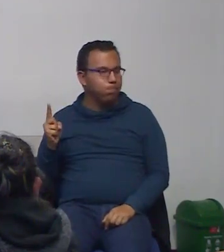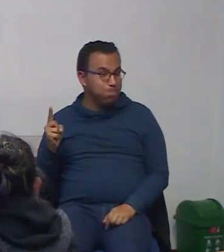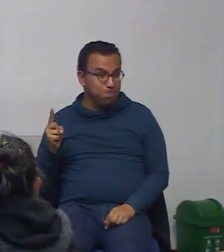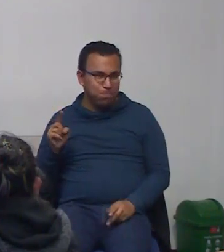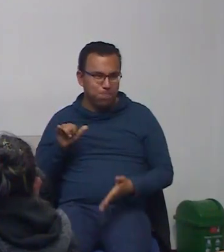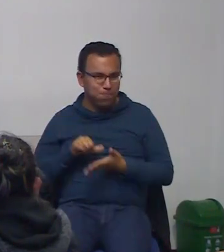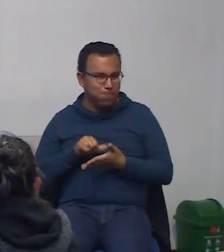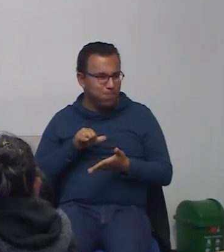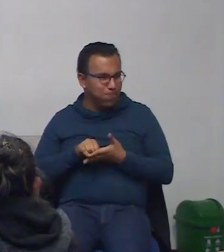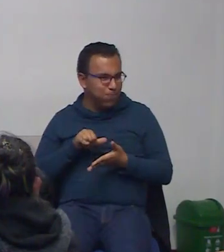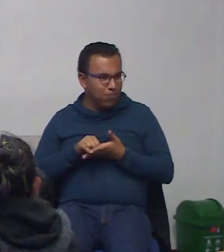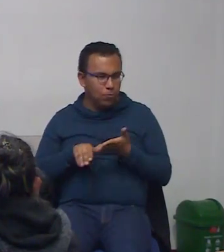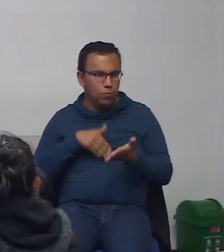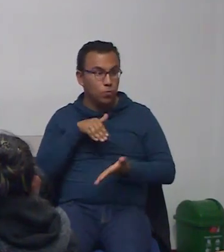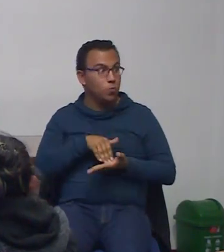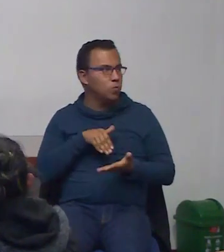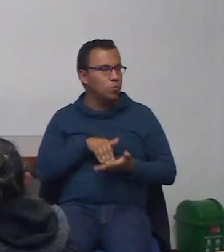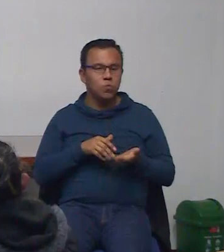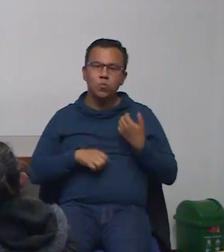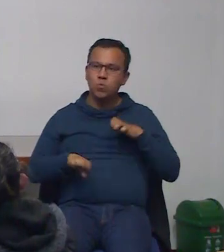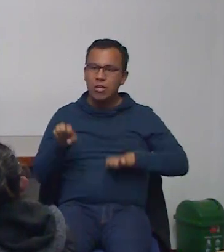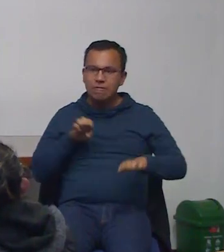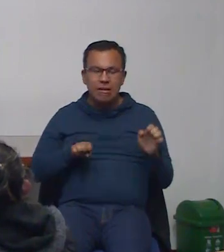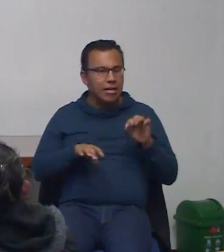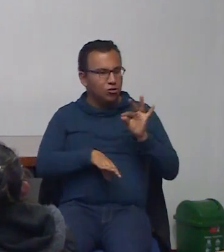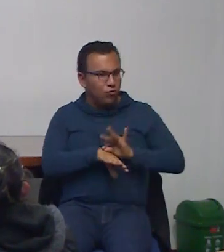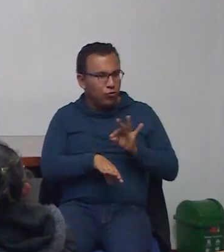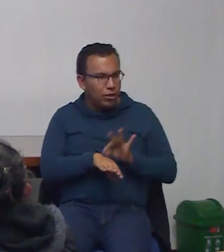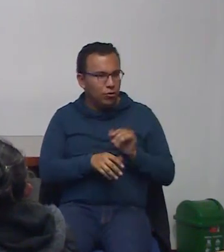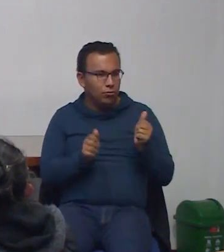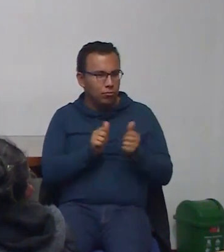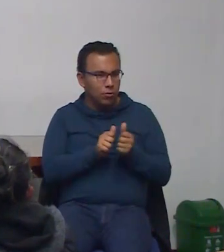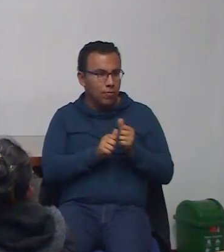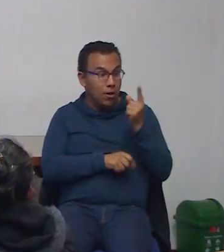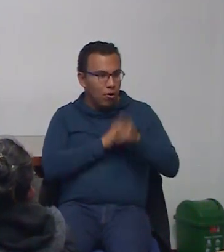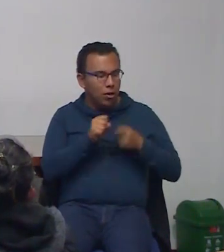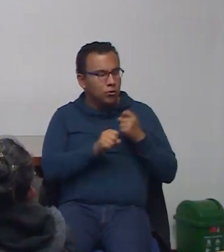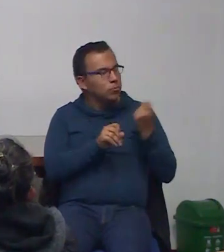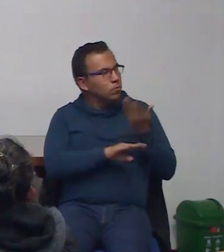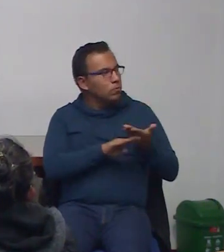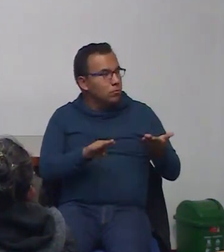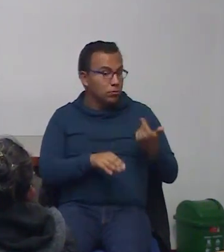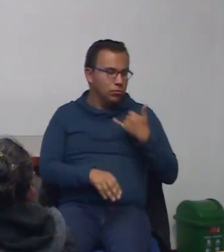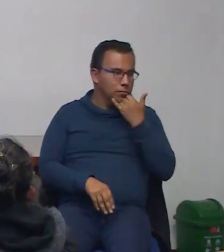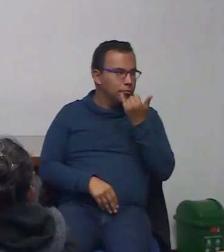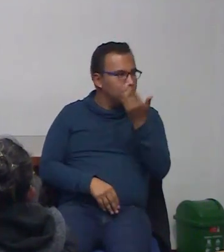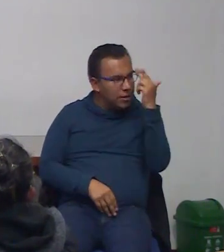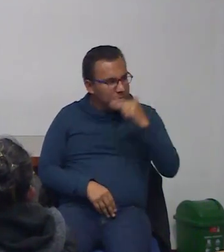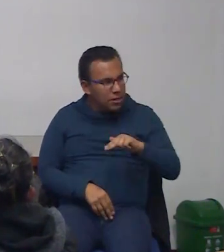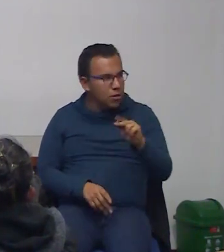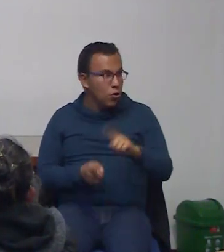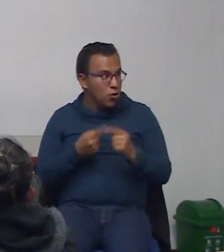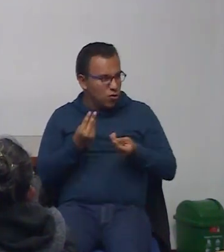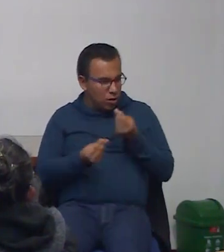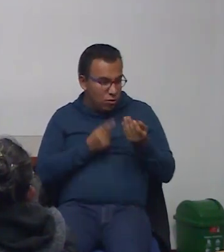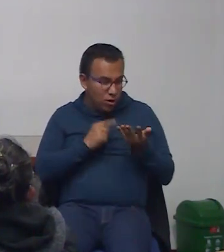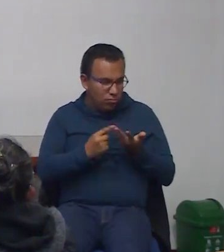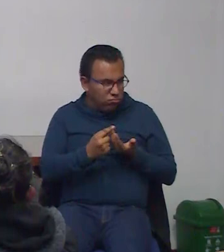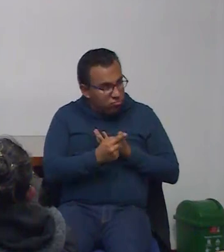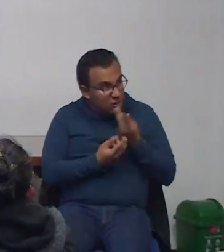sigue ahí sigue parada al frente del cañón y pero cada año exige Sí cada año exige y quiero que él haga